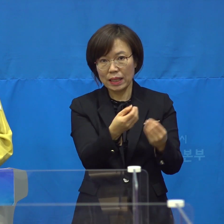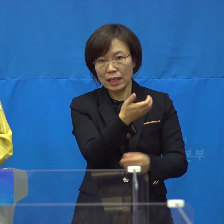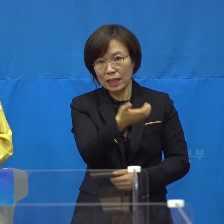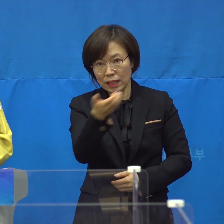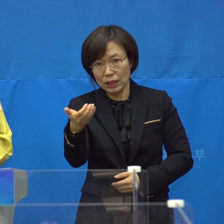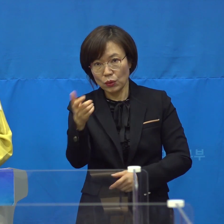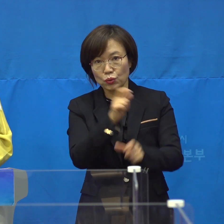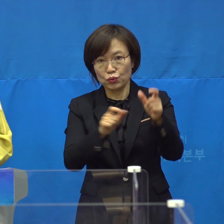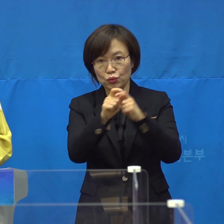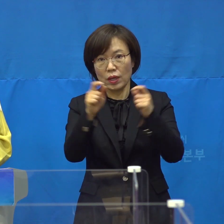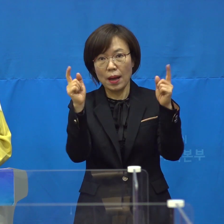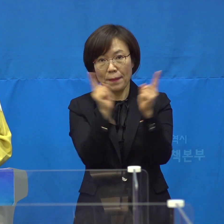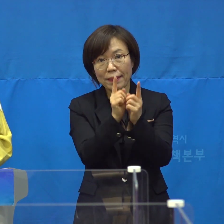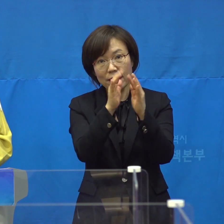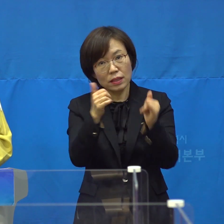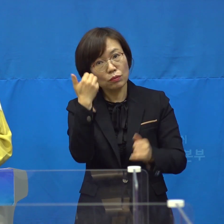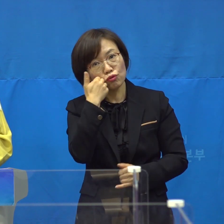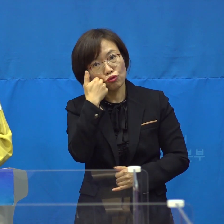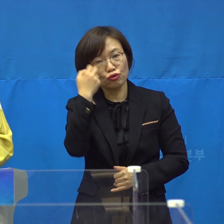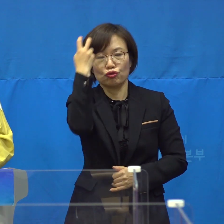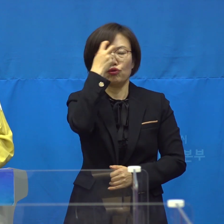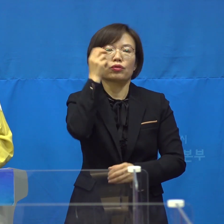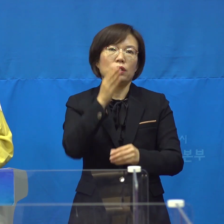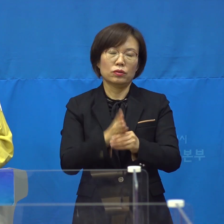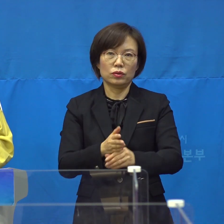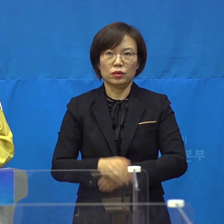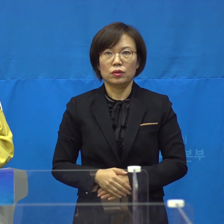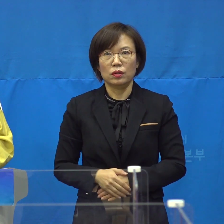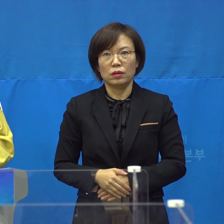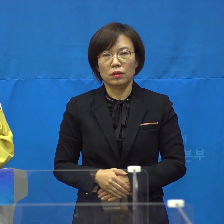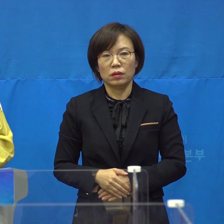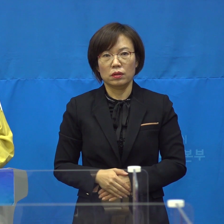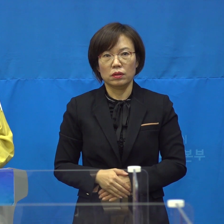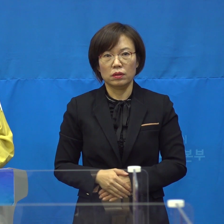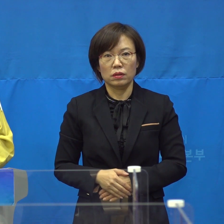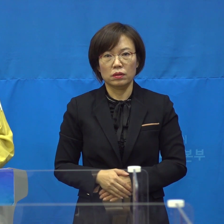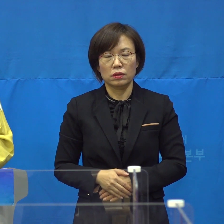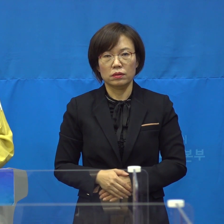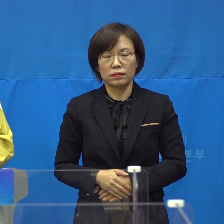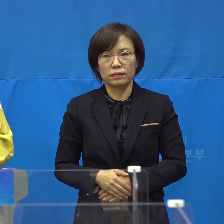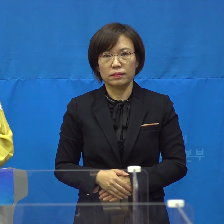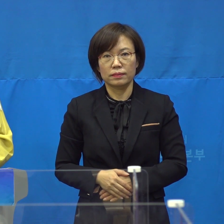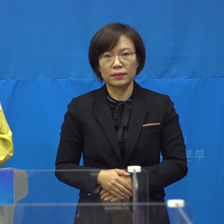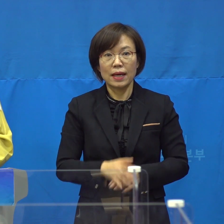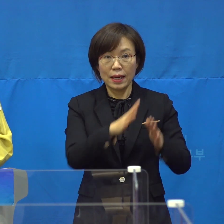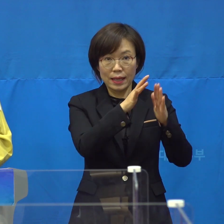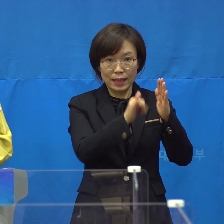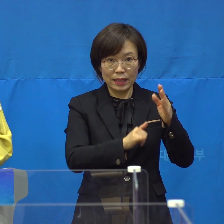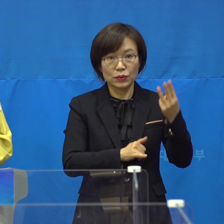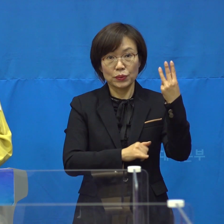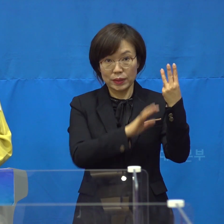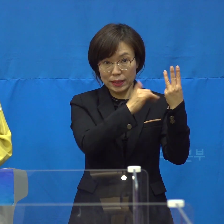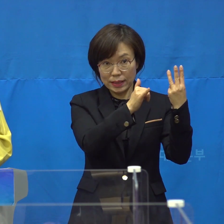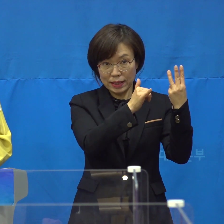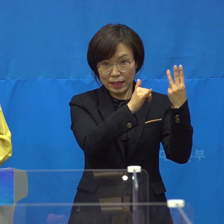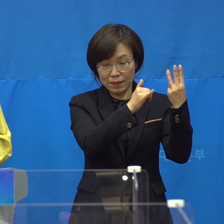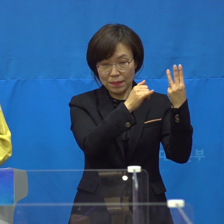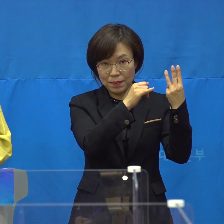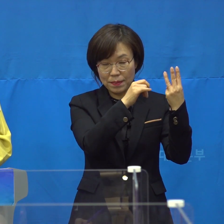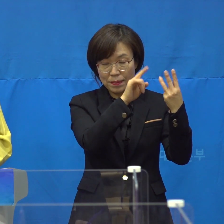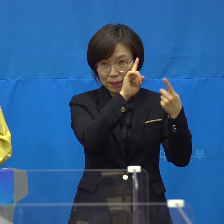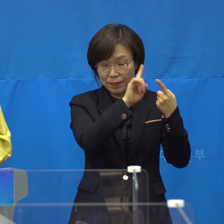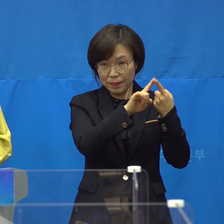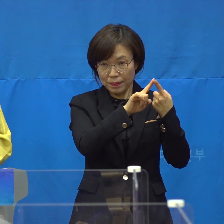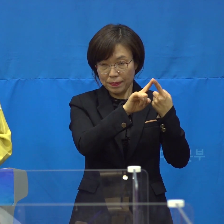경로 및 추가 접촉자는 계속 조사 중에 있습니다. 검사 대상은 가족 3명에